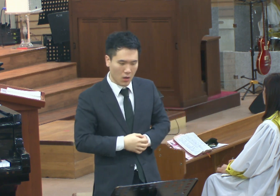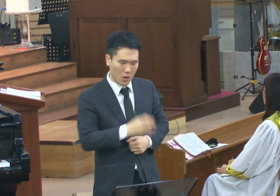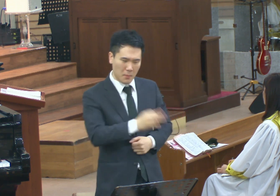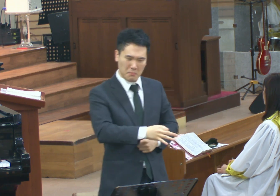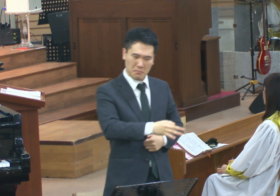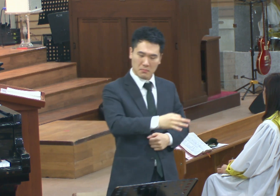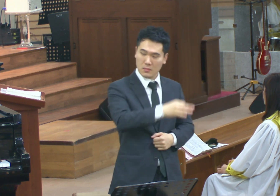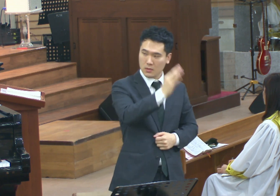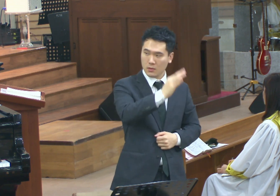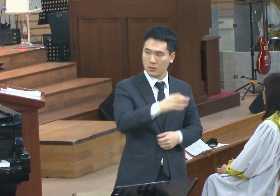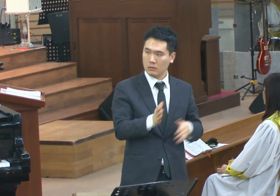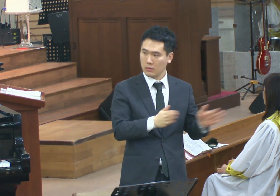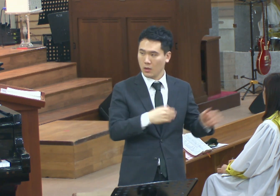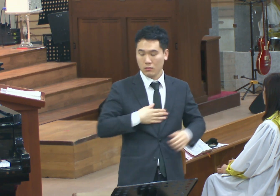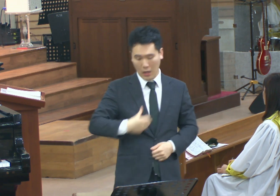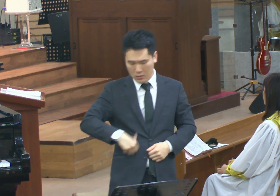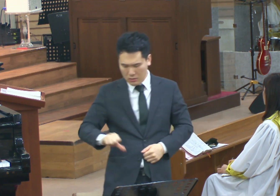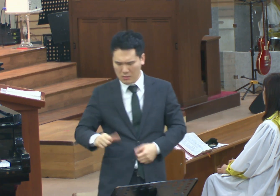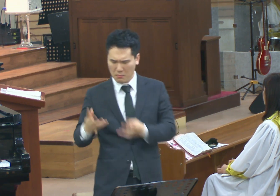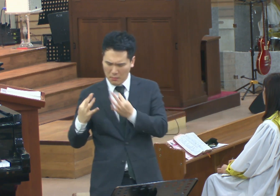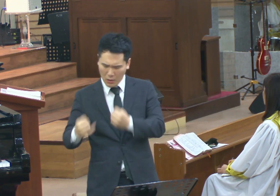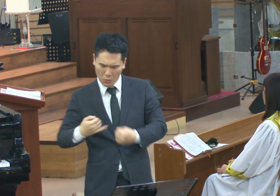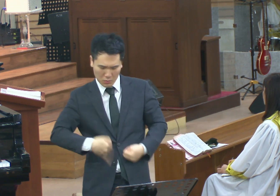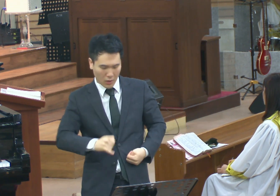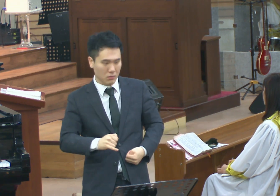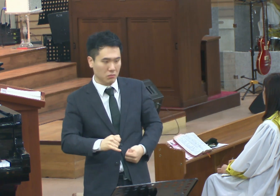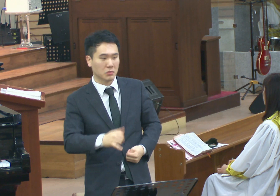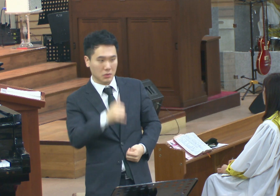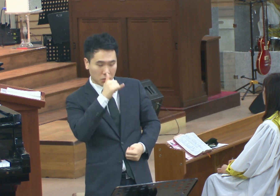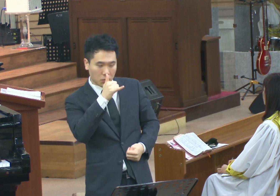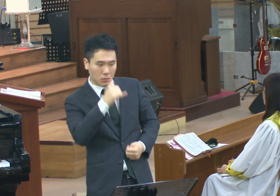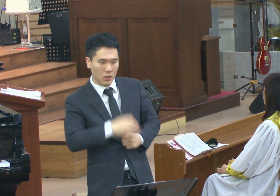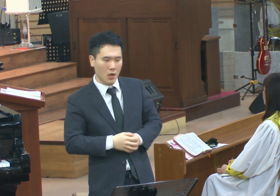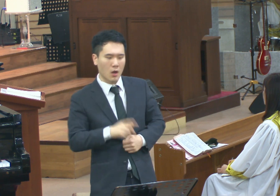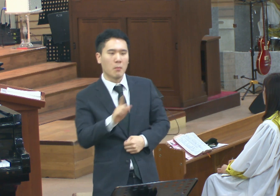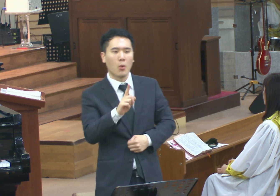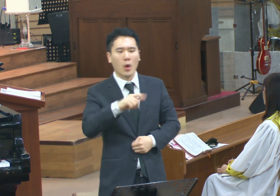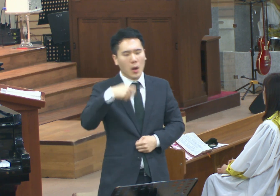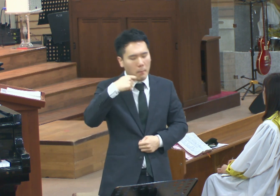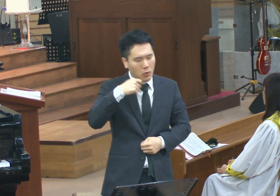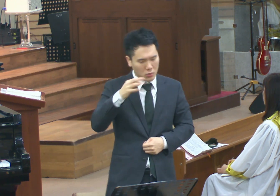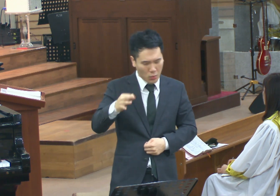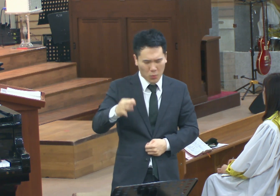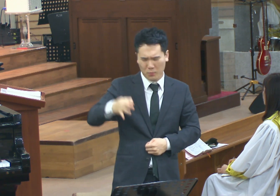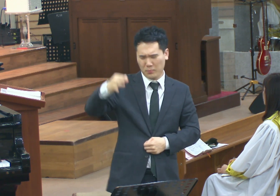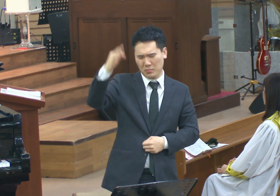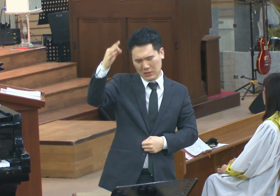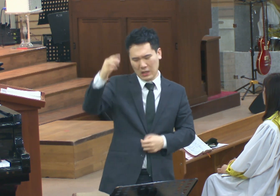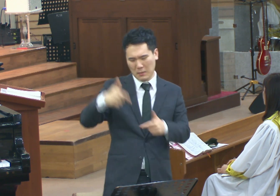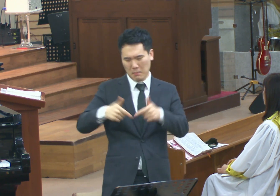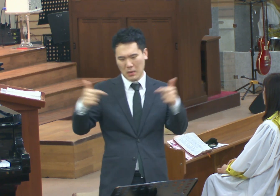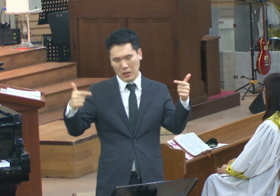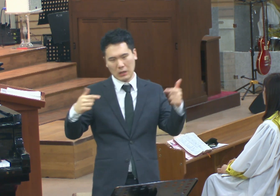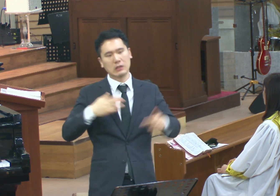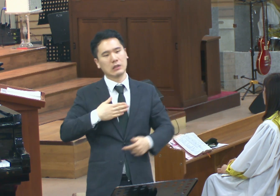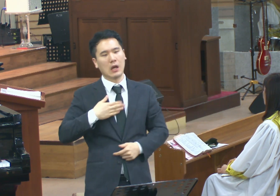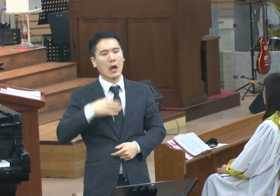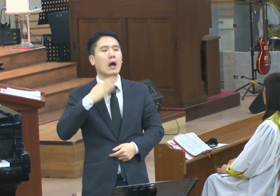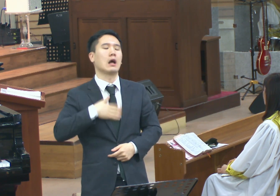그래서 참 어머니 부식비가 참 많이 들었겠다. 그것을 결혼하고 나서 처음 느꼈어요. 느꼈는데 이 아이가 표현을